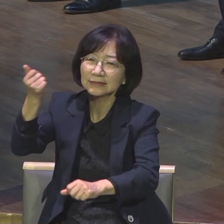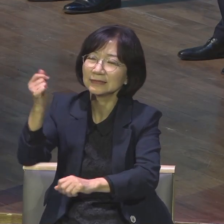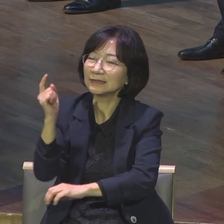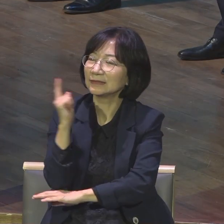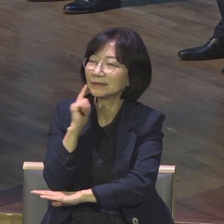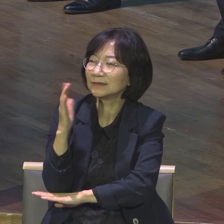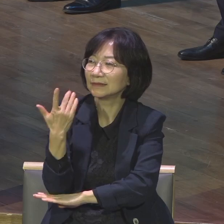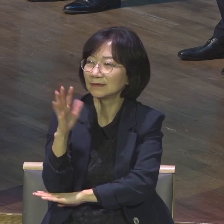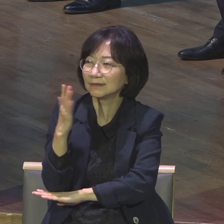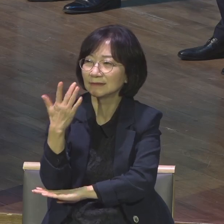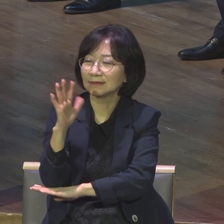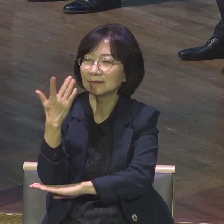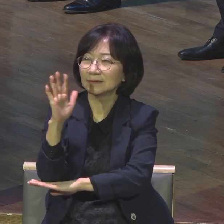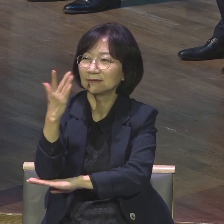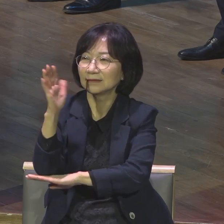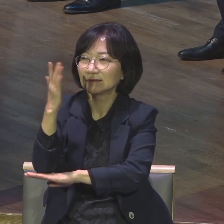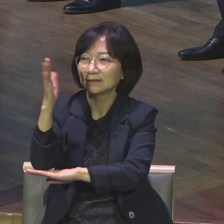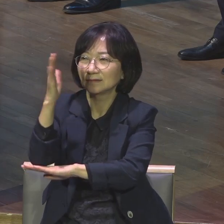아버지의